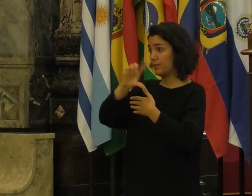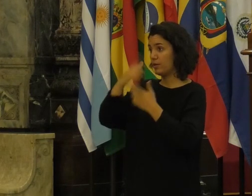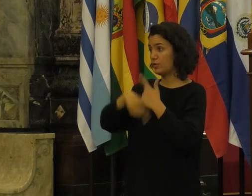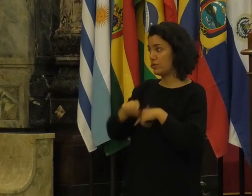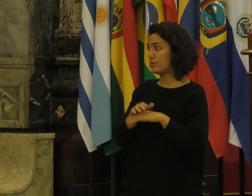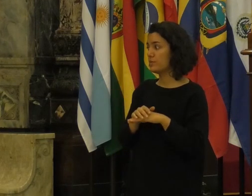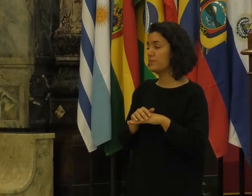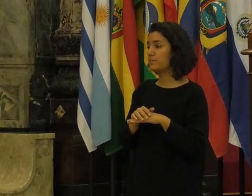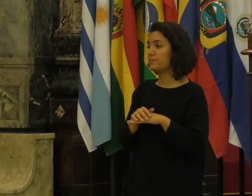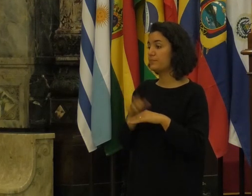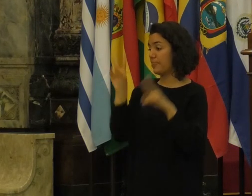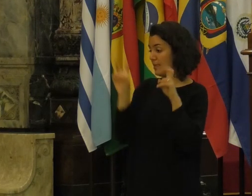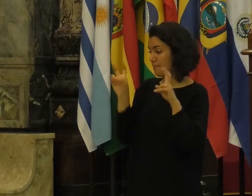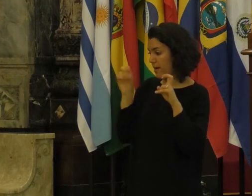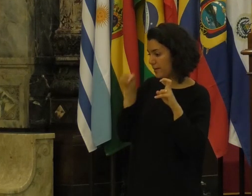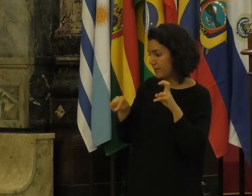Asomarnos brevemente a este tema